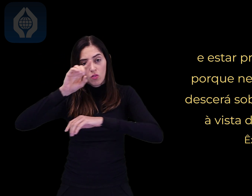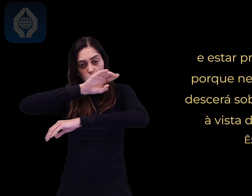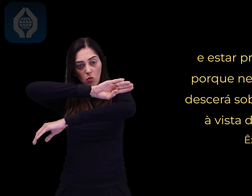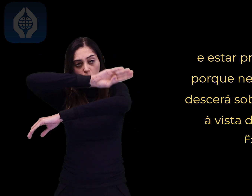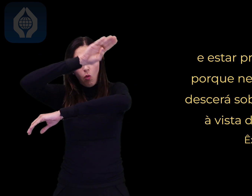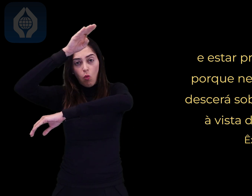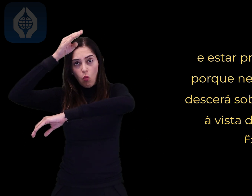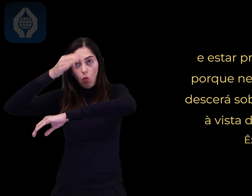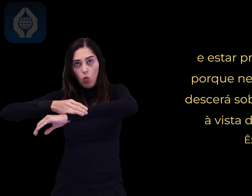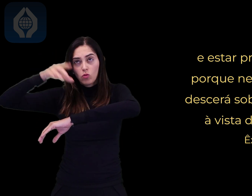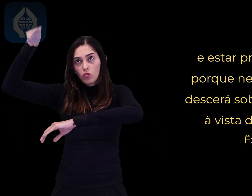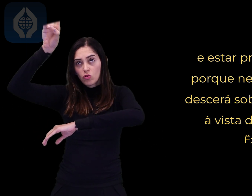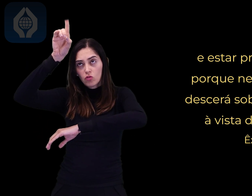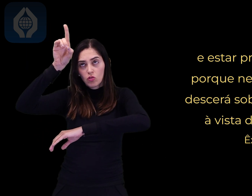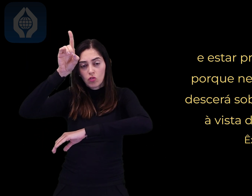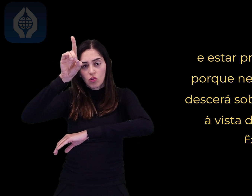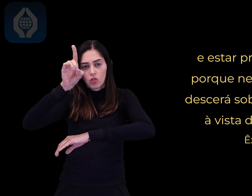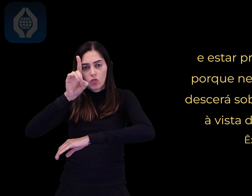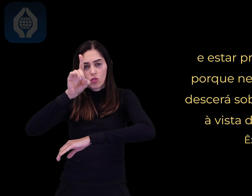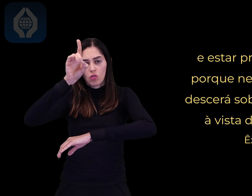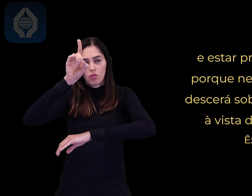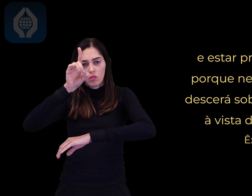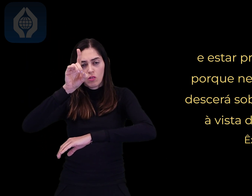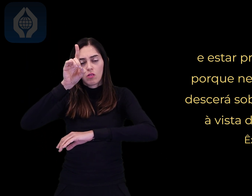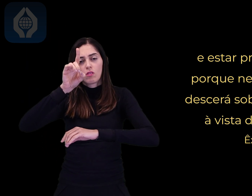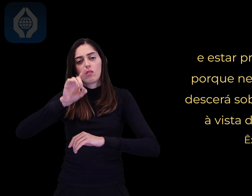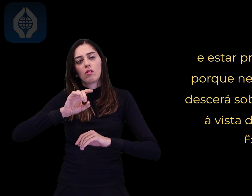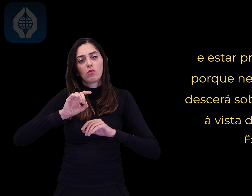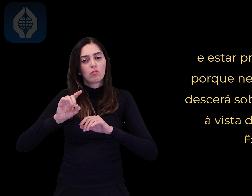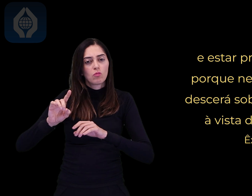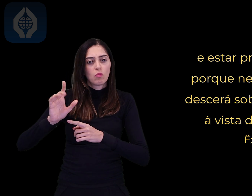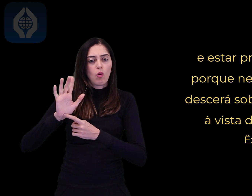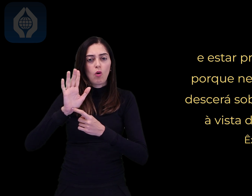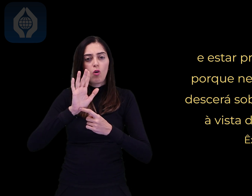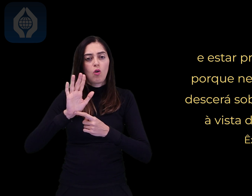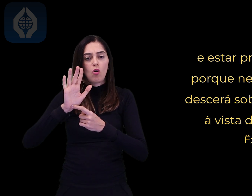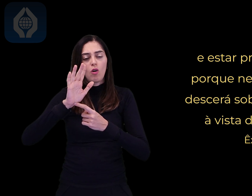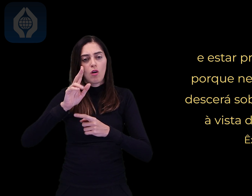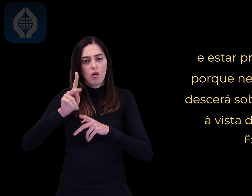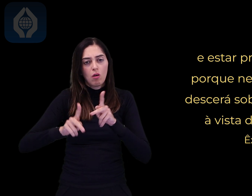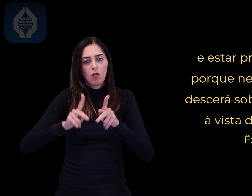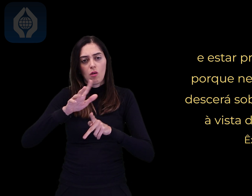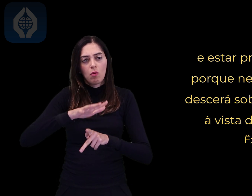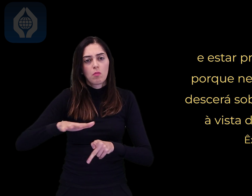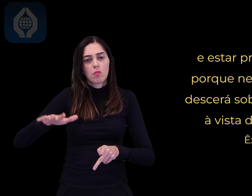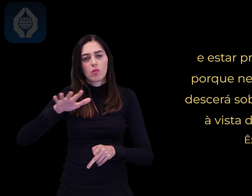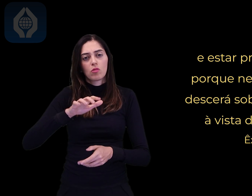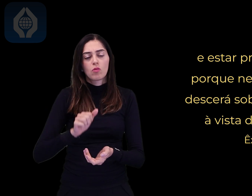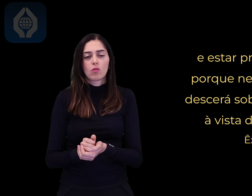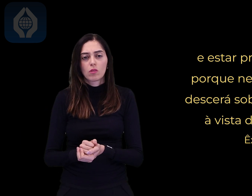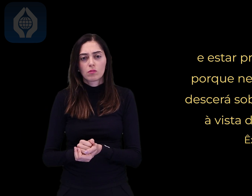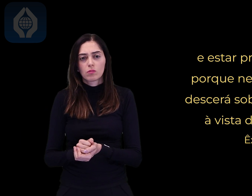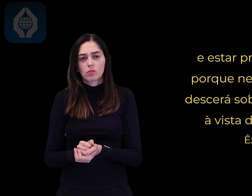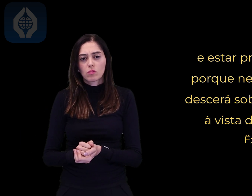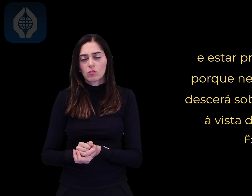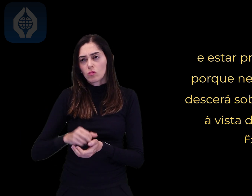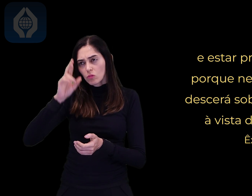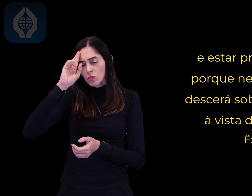descerá sobre o monte Sinai, à vista de todo o povo. O Senhor decidiu mostrar